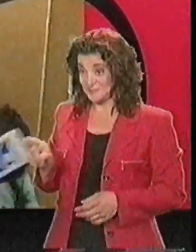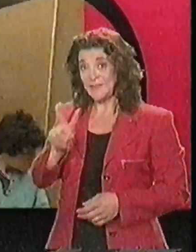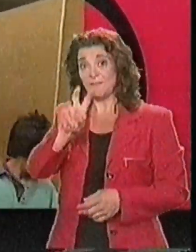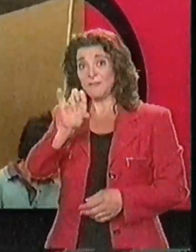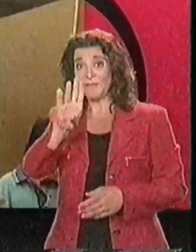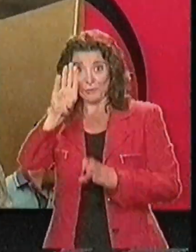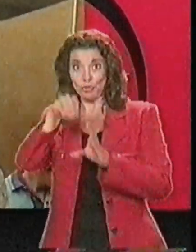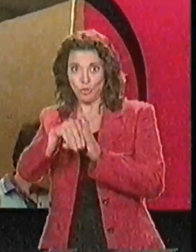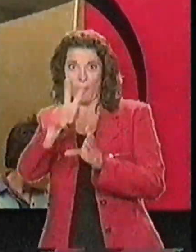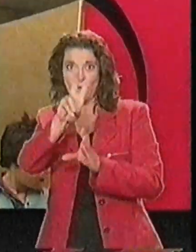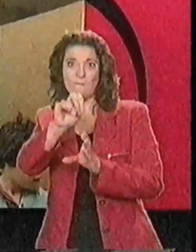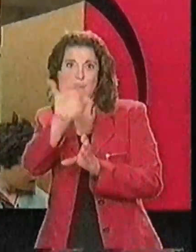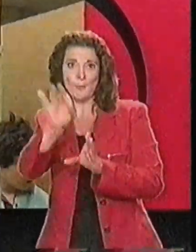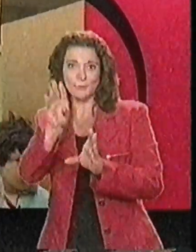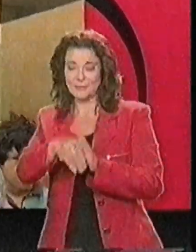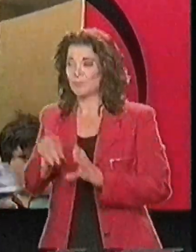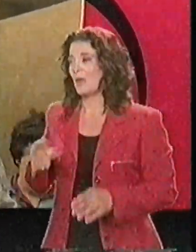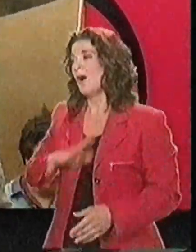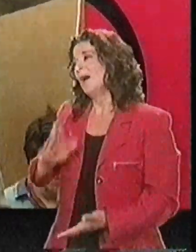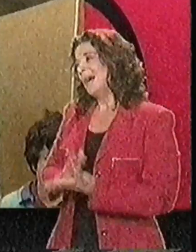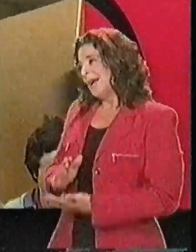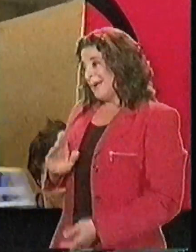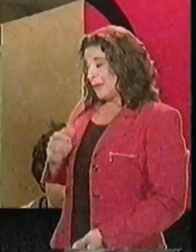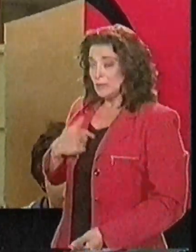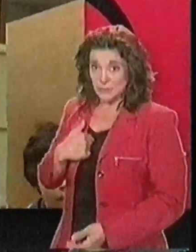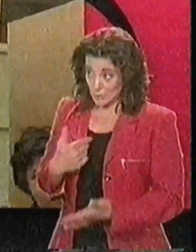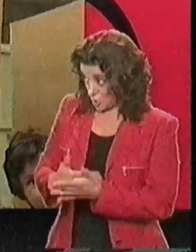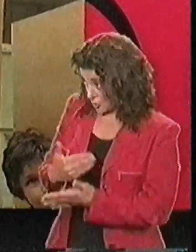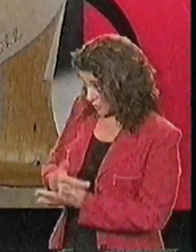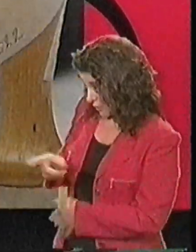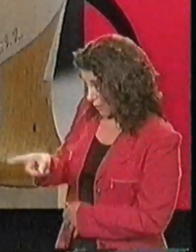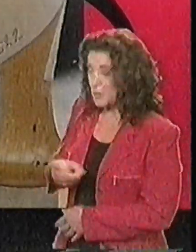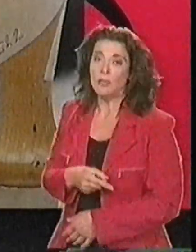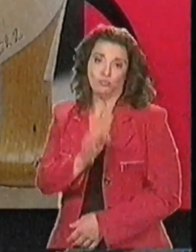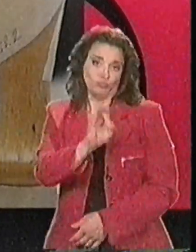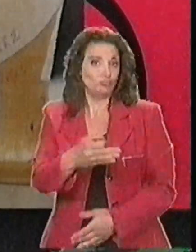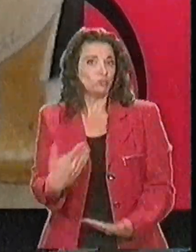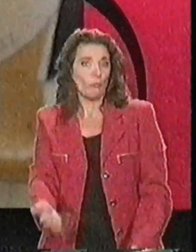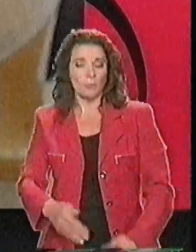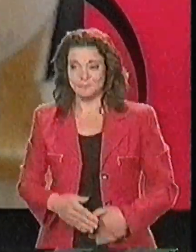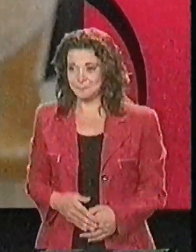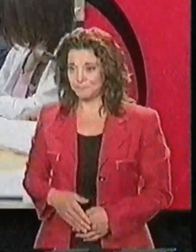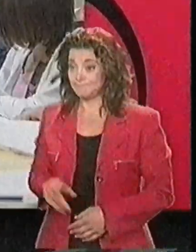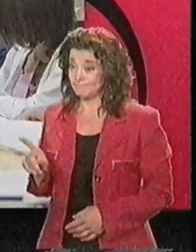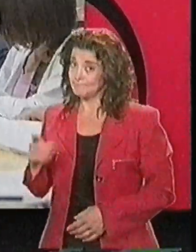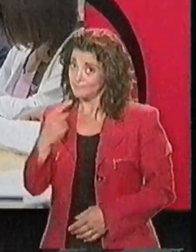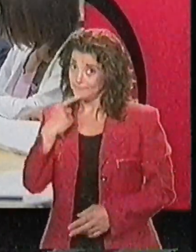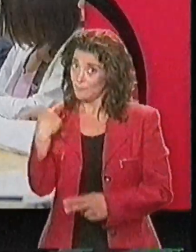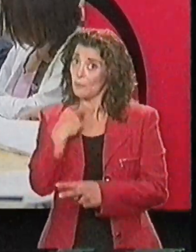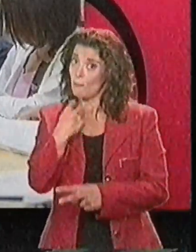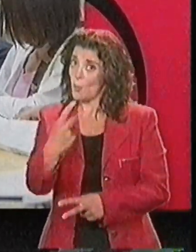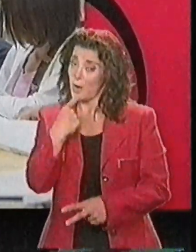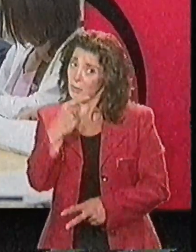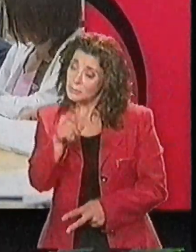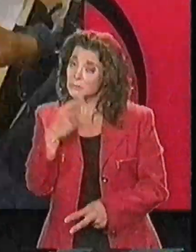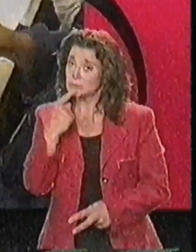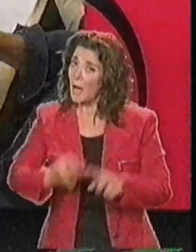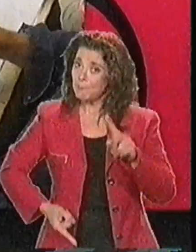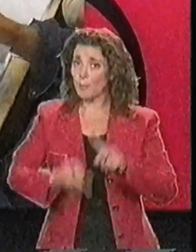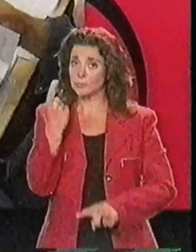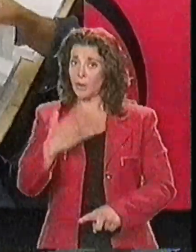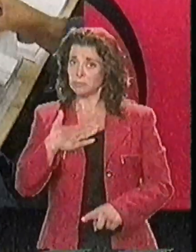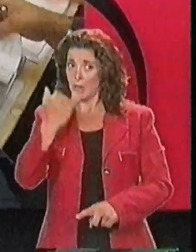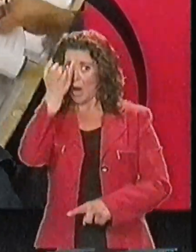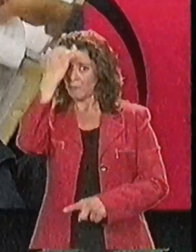partie. Mon choix est fait, enfin. Ça va. Satisfaite ? Oui, ça va. C'est toujours important de voter, donner son avis. Pas qu'il y ait certains partis